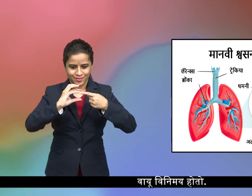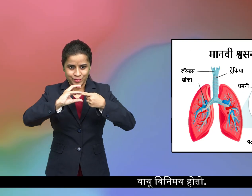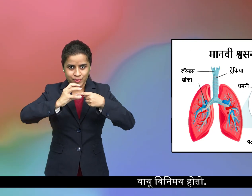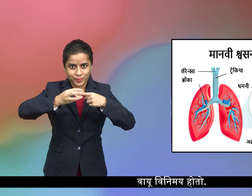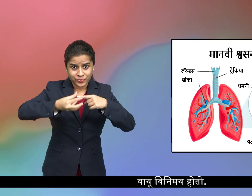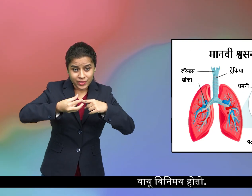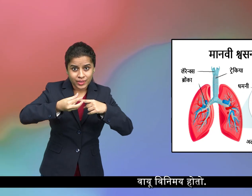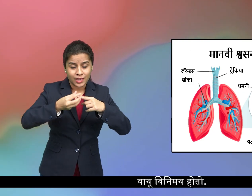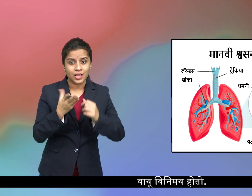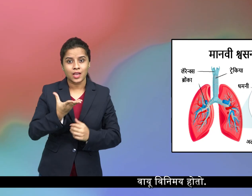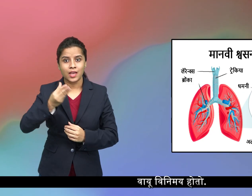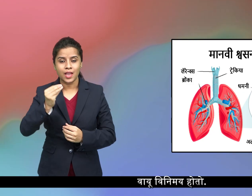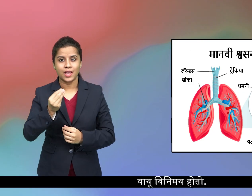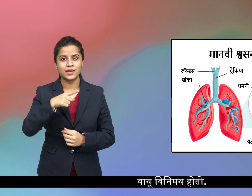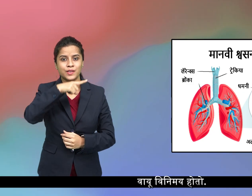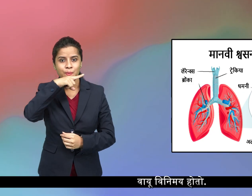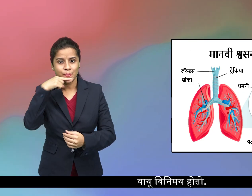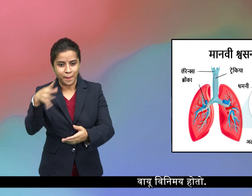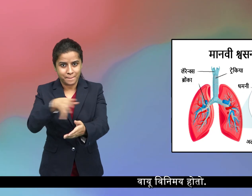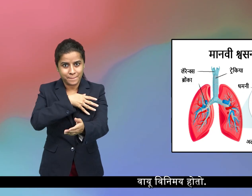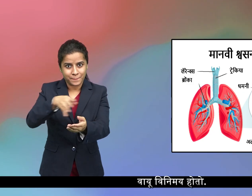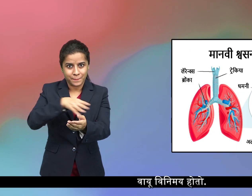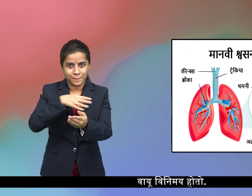वायू विनिमय होतो.